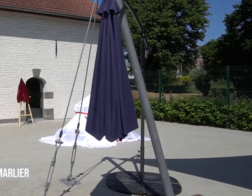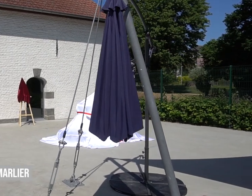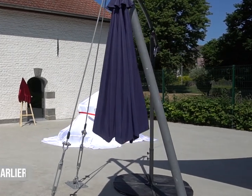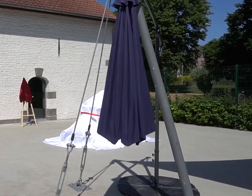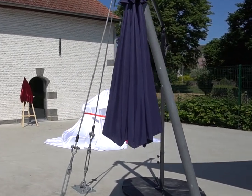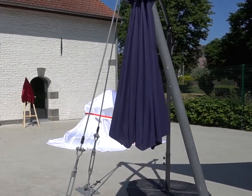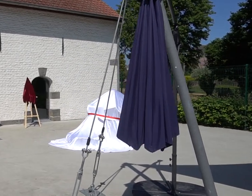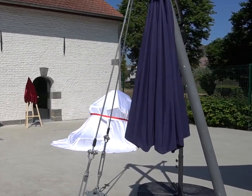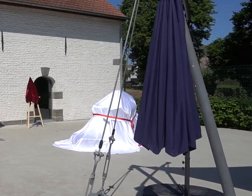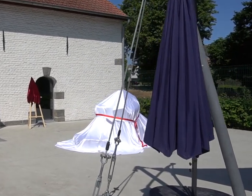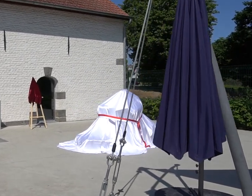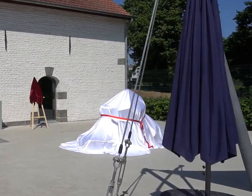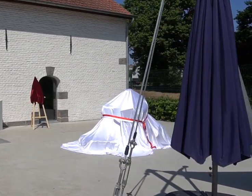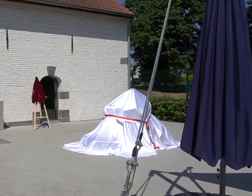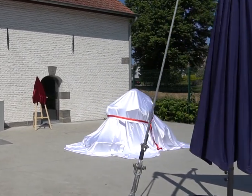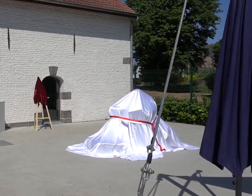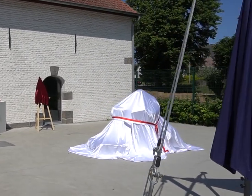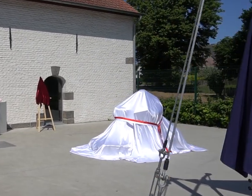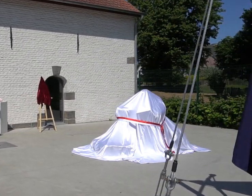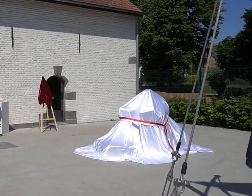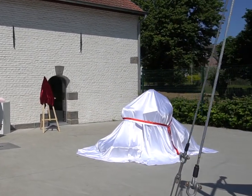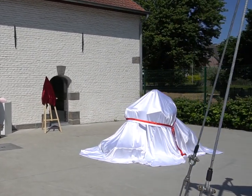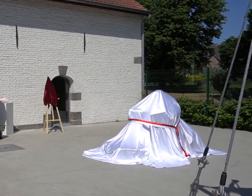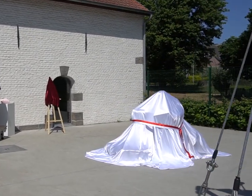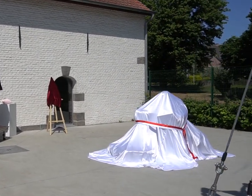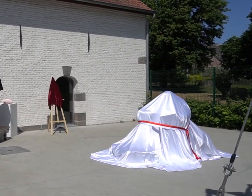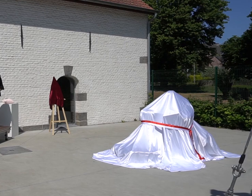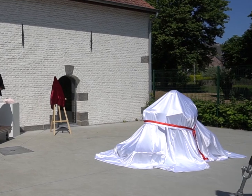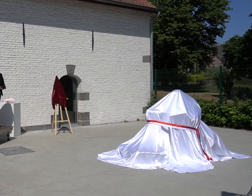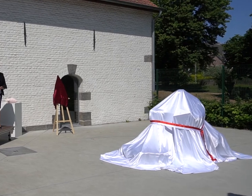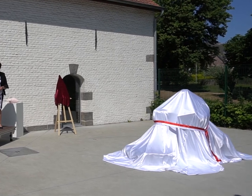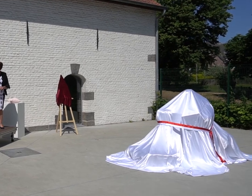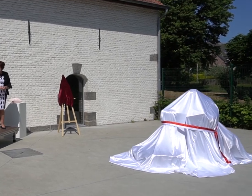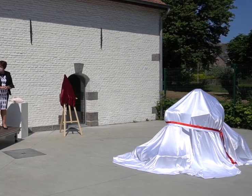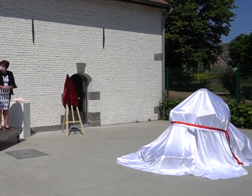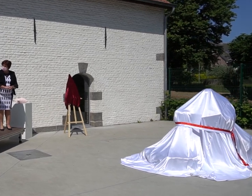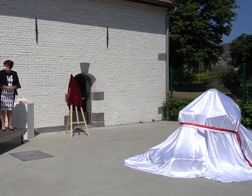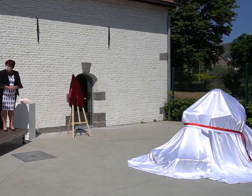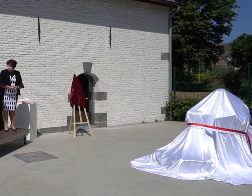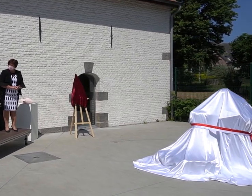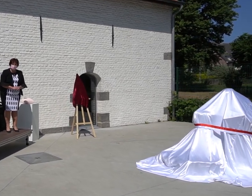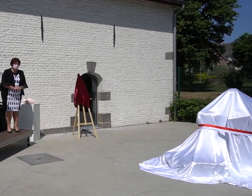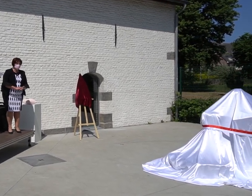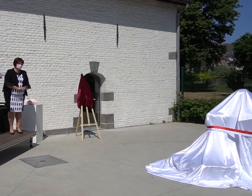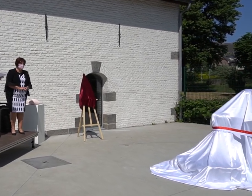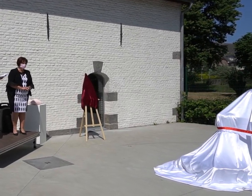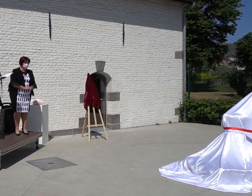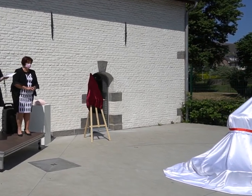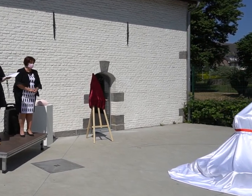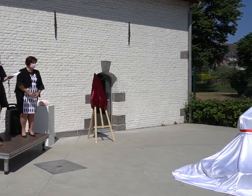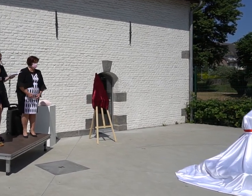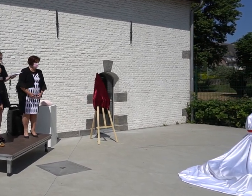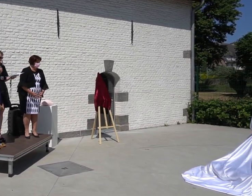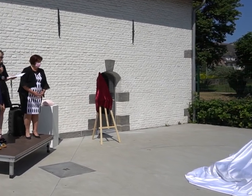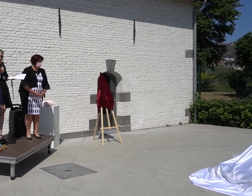de Marcel Marlier, qui a servi de modèle pour la réalisation de la statue. Alors, vu la passion exprimée par Osvaldo, je ne doute pas que